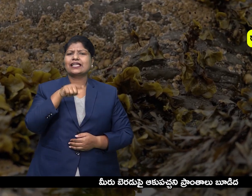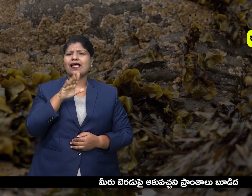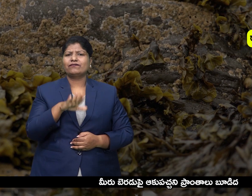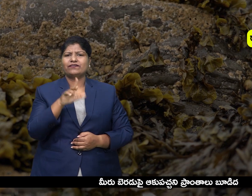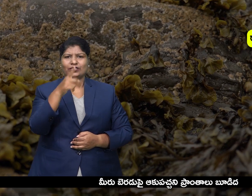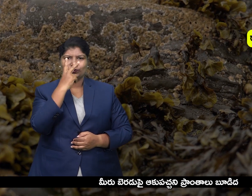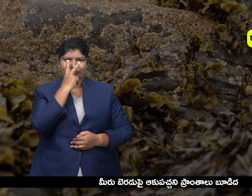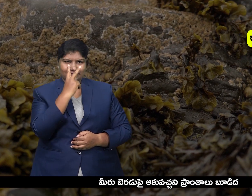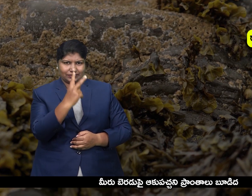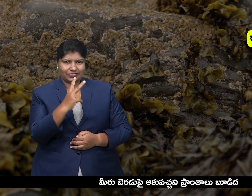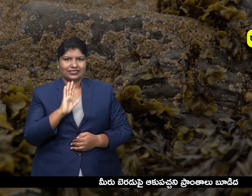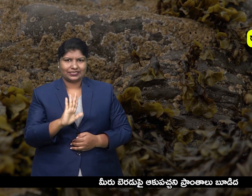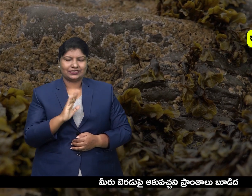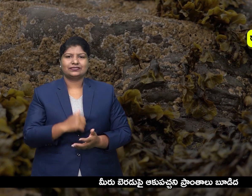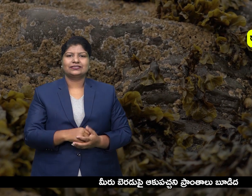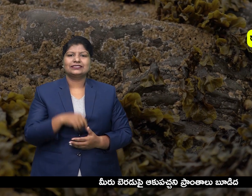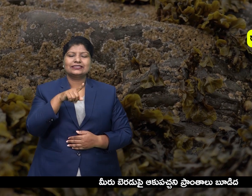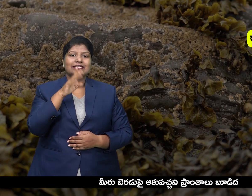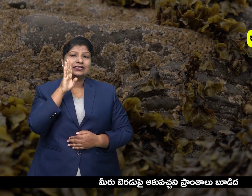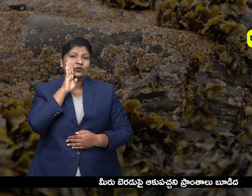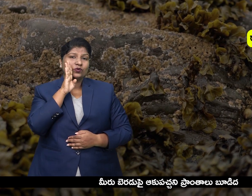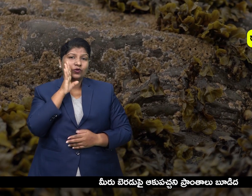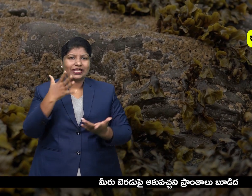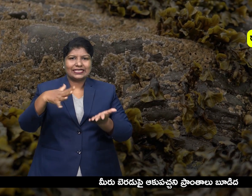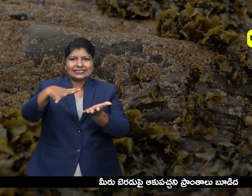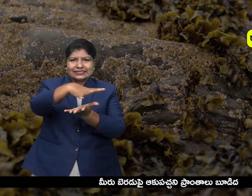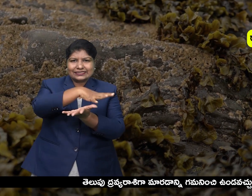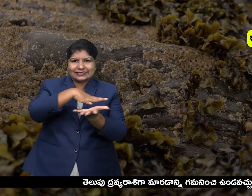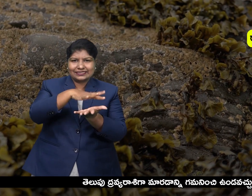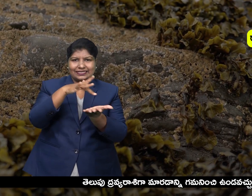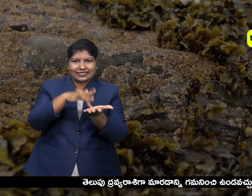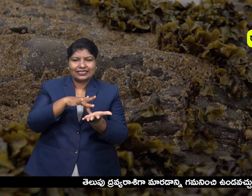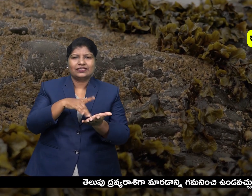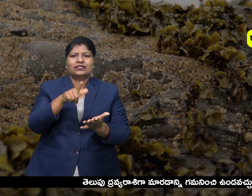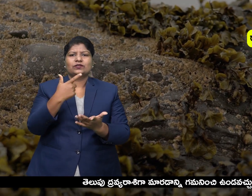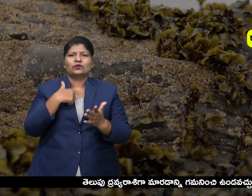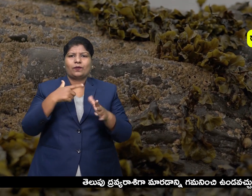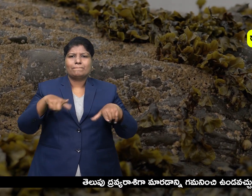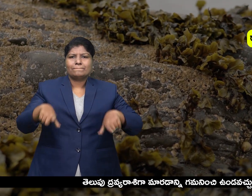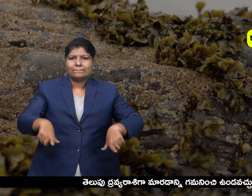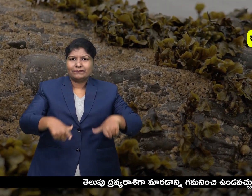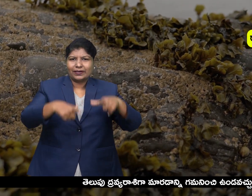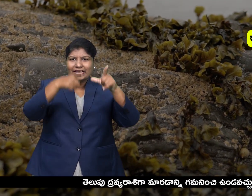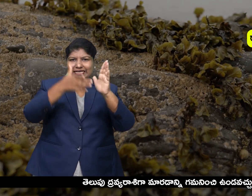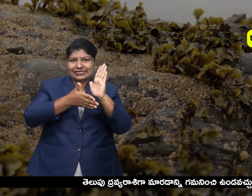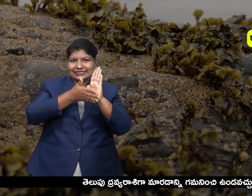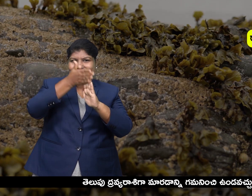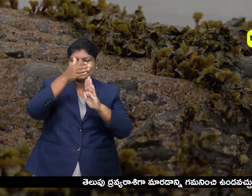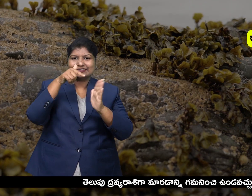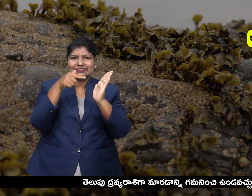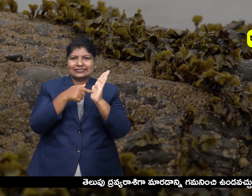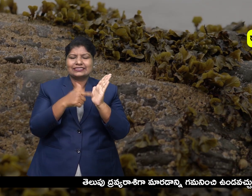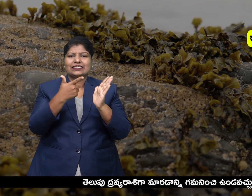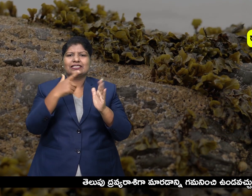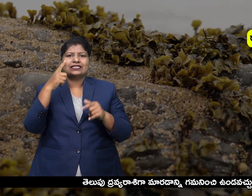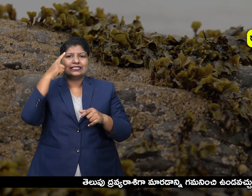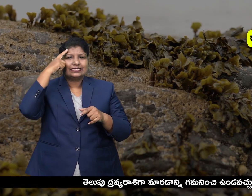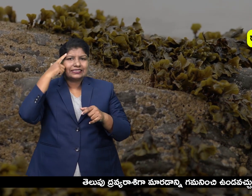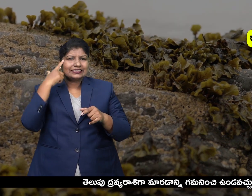మీరు బెరడుపై ఆకుపచ్చని ప్రాంతాలు బూడిద, తెలుపు ద్రవ్యరాశిగా మారడాన్ని గమనించి